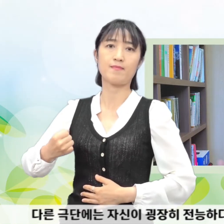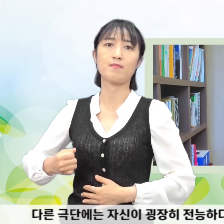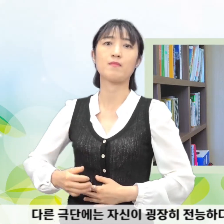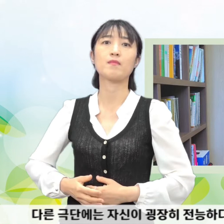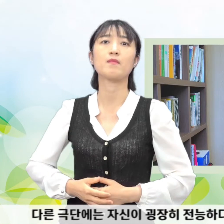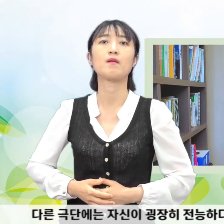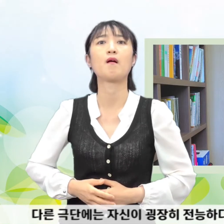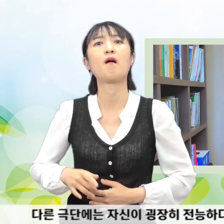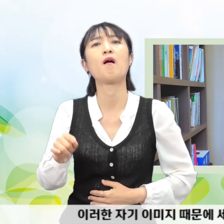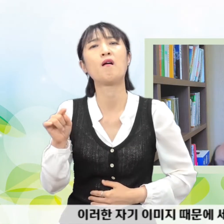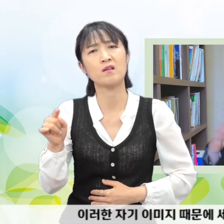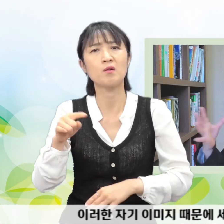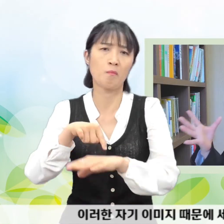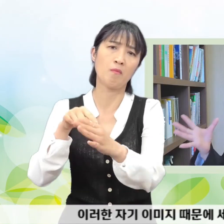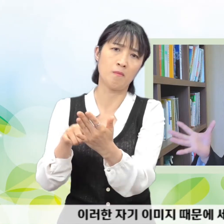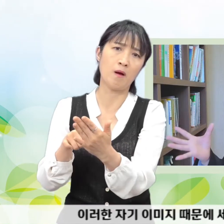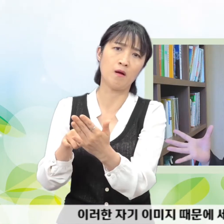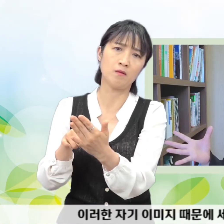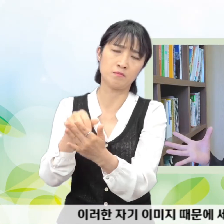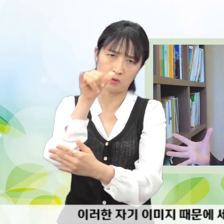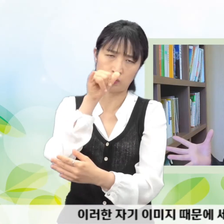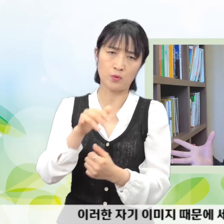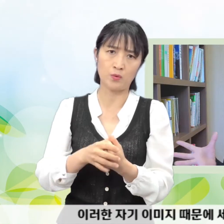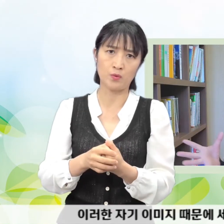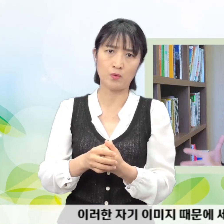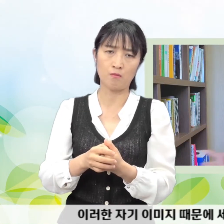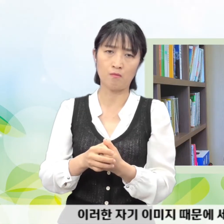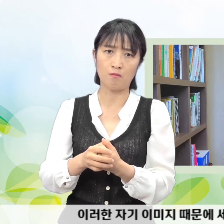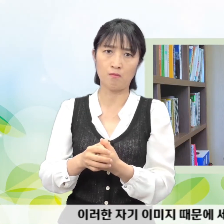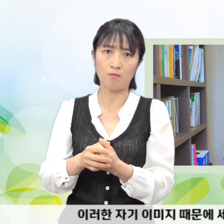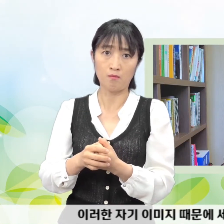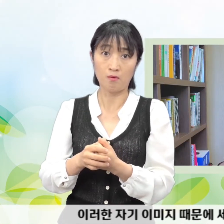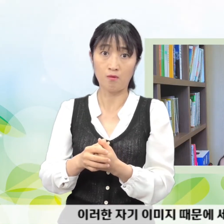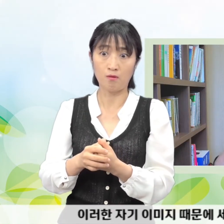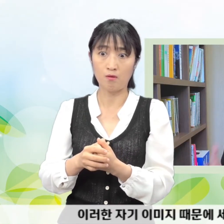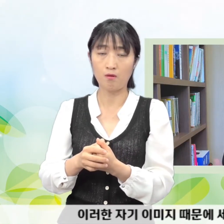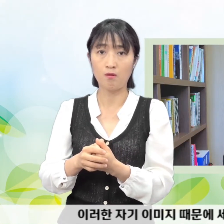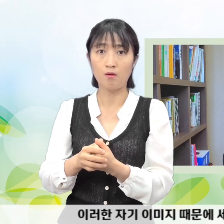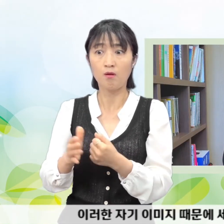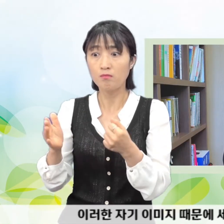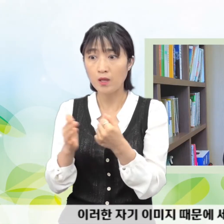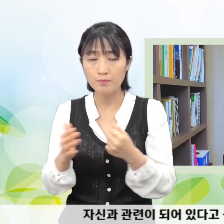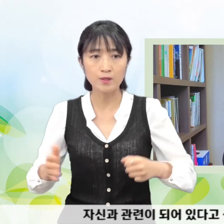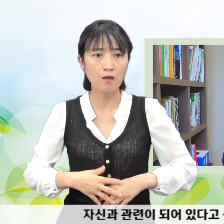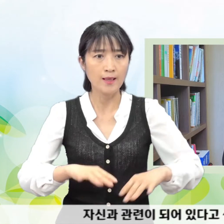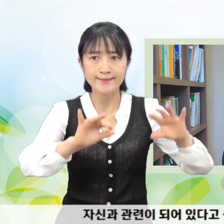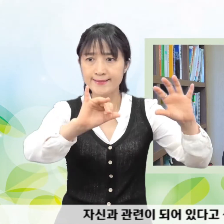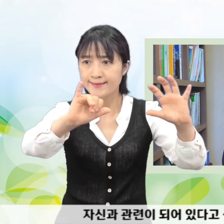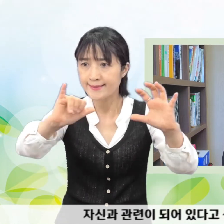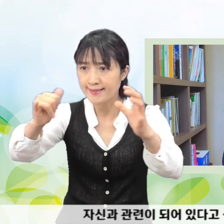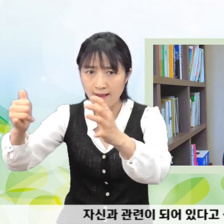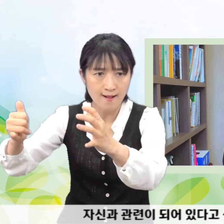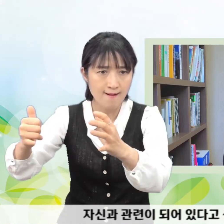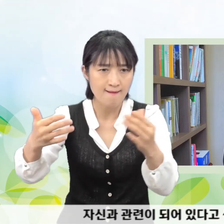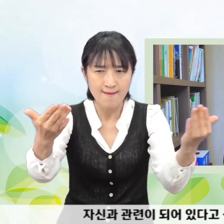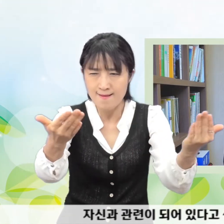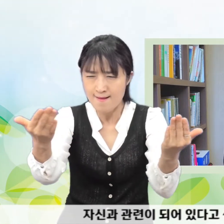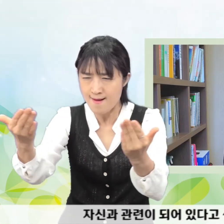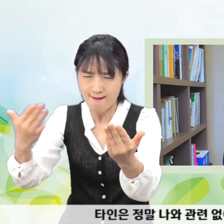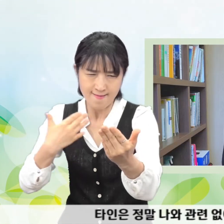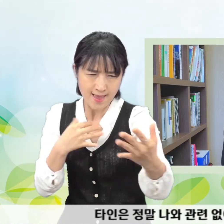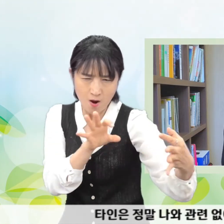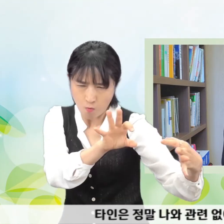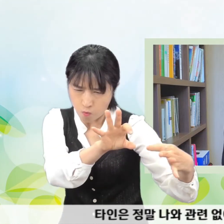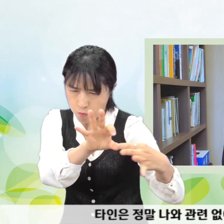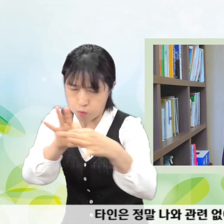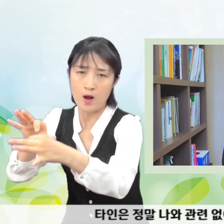자기 이미지가 있습니다. 이러한 측면의 자기 때문에 세상의 모든 일들이 나와 관련되어 있다라는 생각을 갖게 되는 거죠.